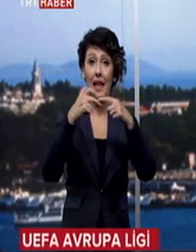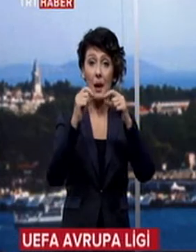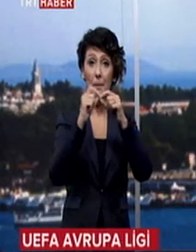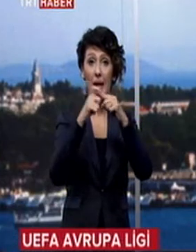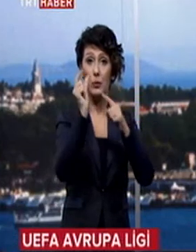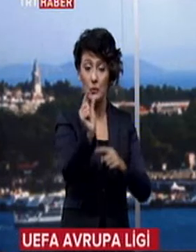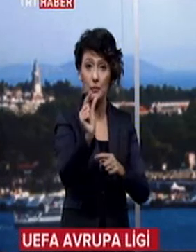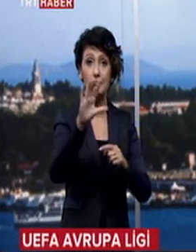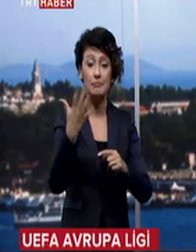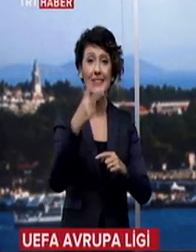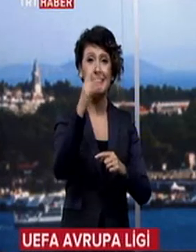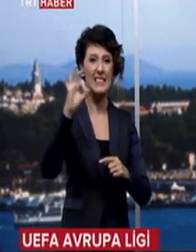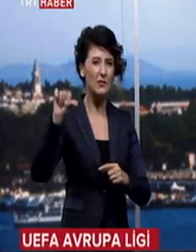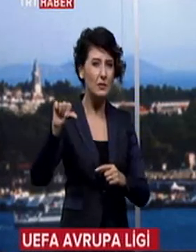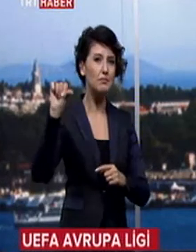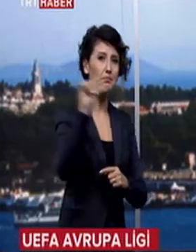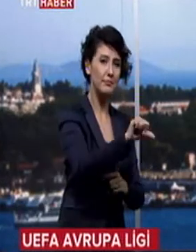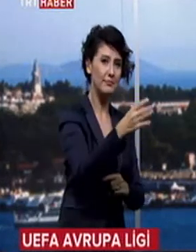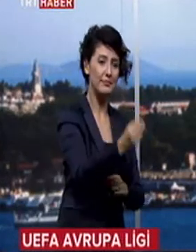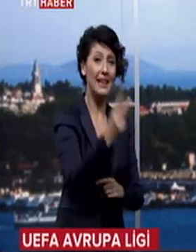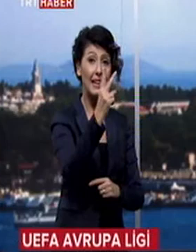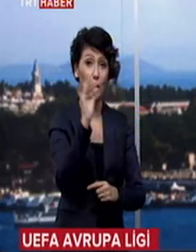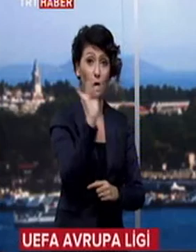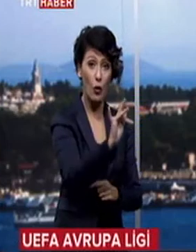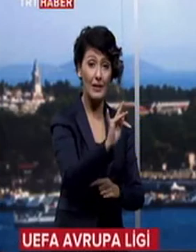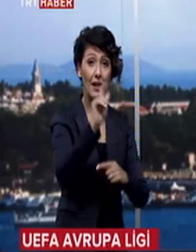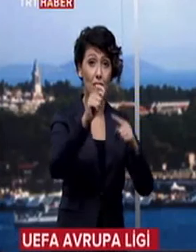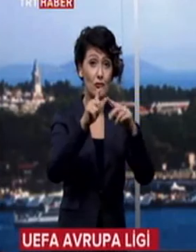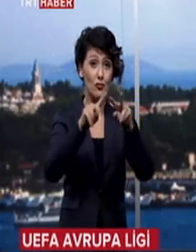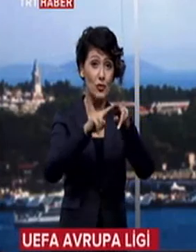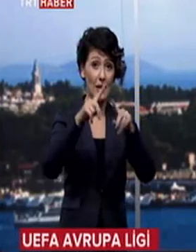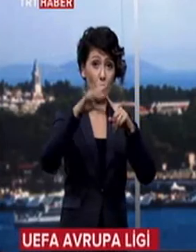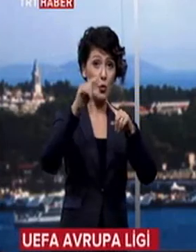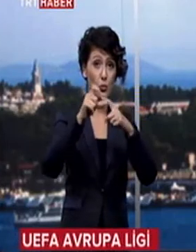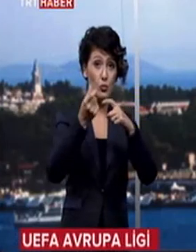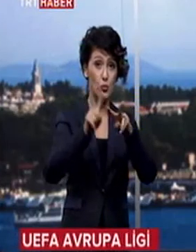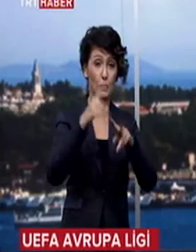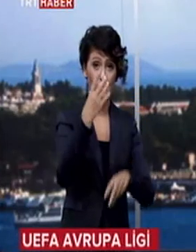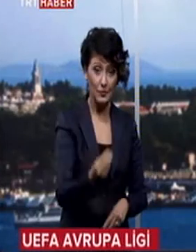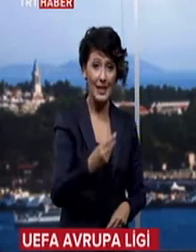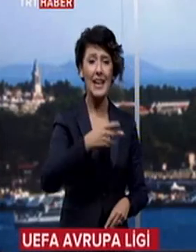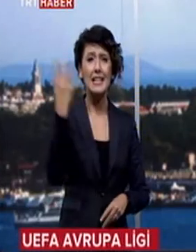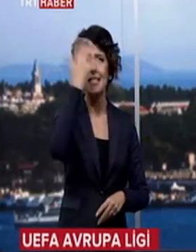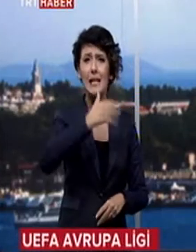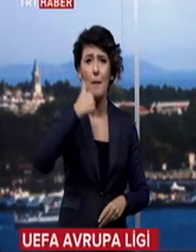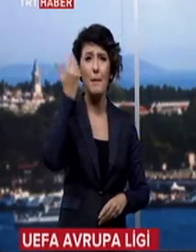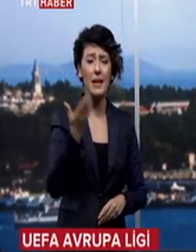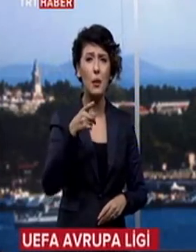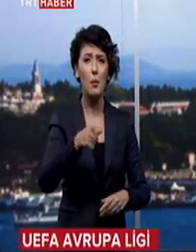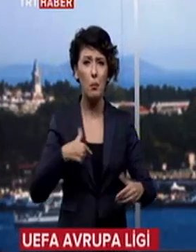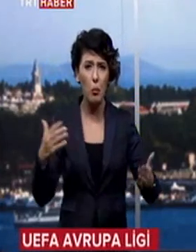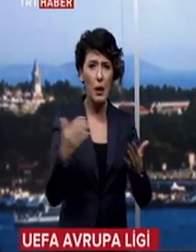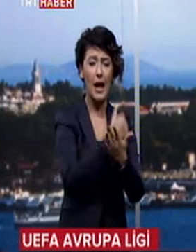İskenderbey'i 2-0 mağlup etti. İki gol de Cenk Tosun'dan geldi.